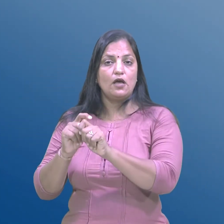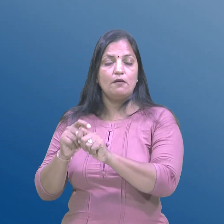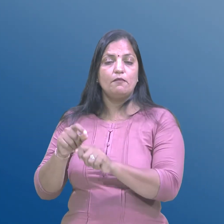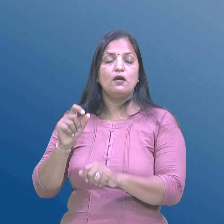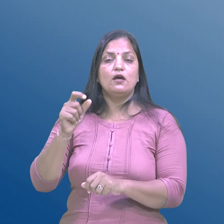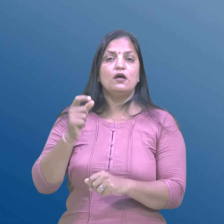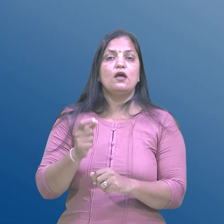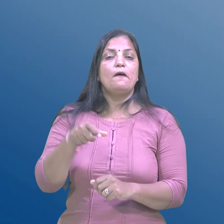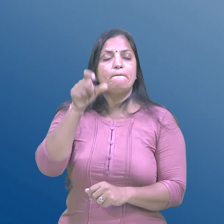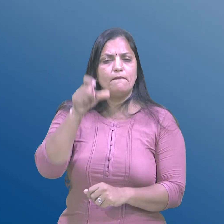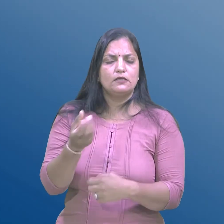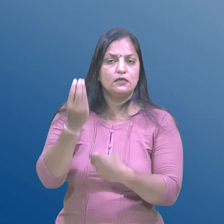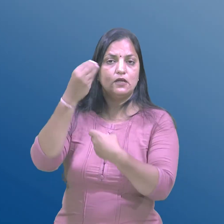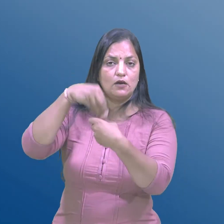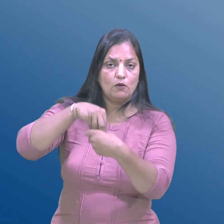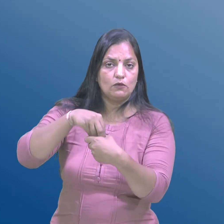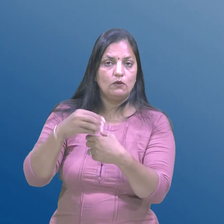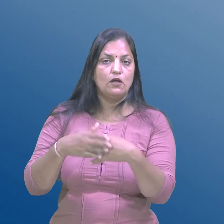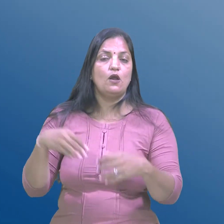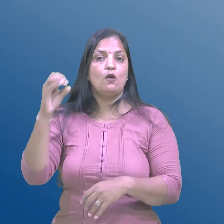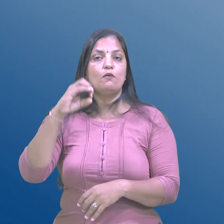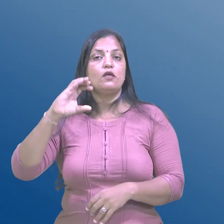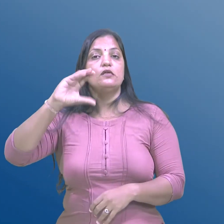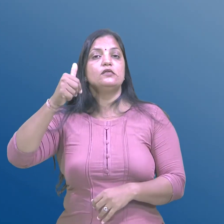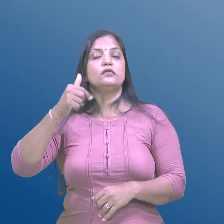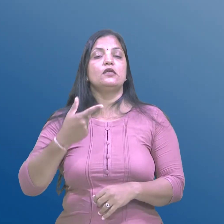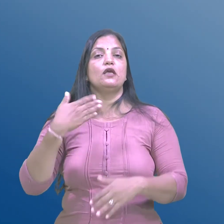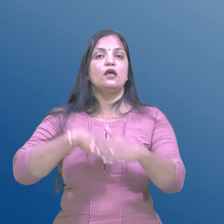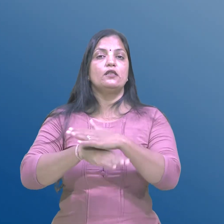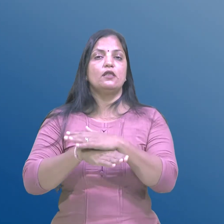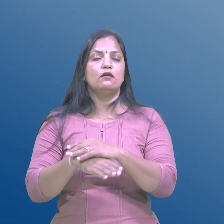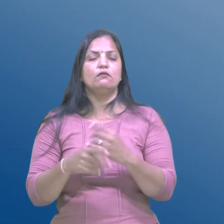સત્તામંડળો રાજ્યના સંબંધિત કમિશનરના પરામર્શનમાં રહીને